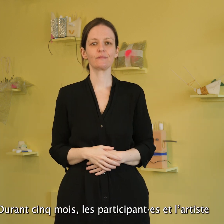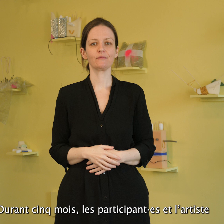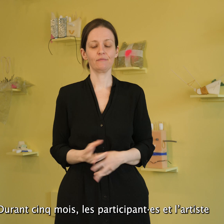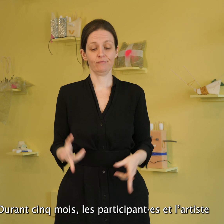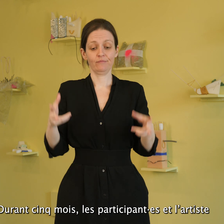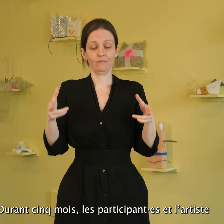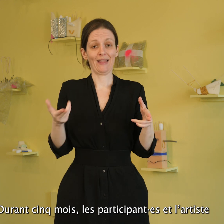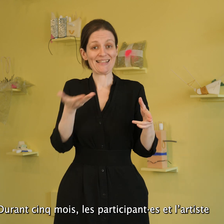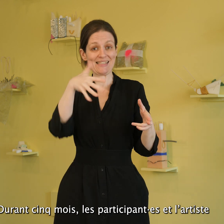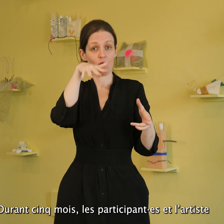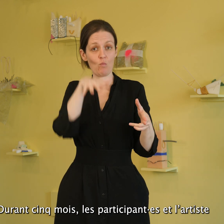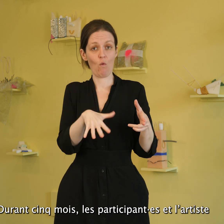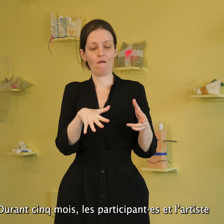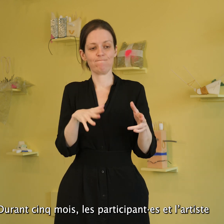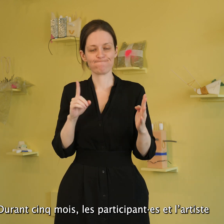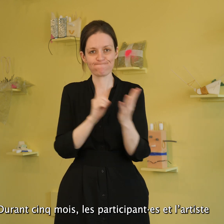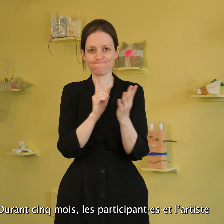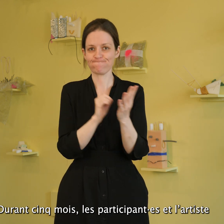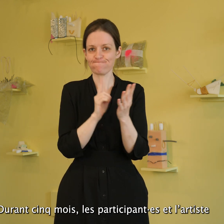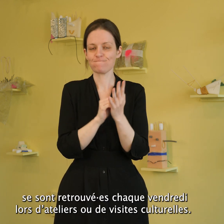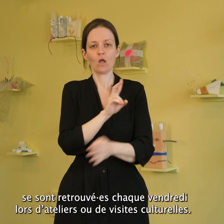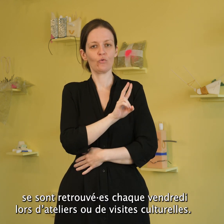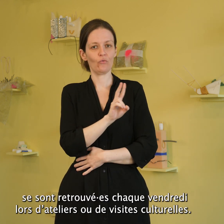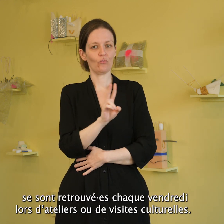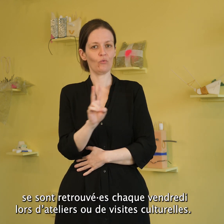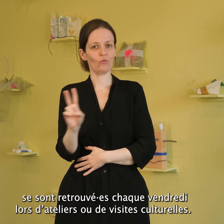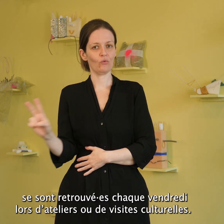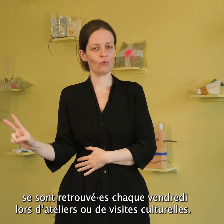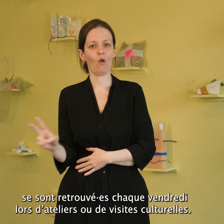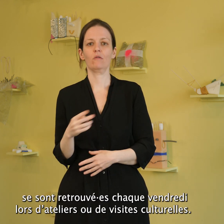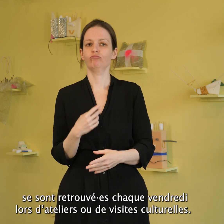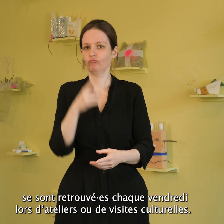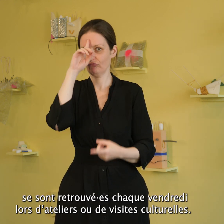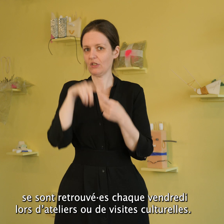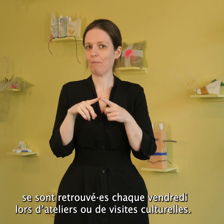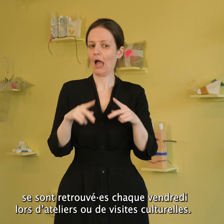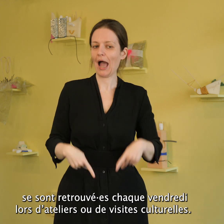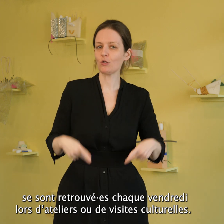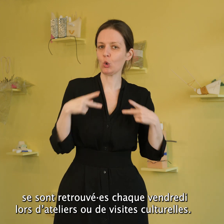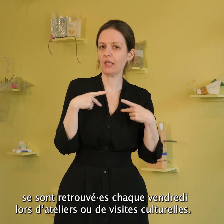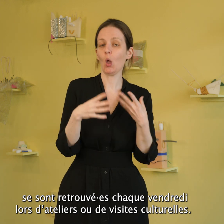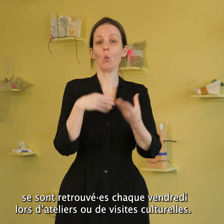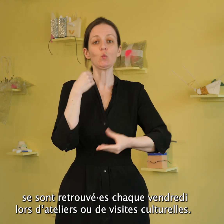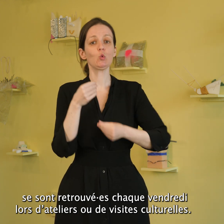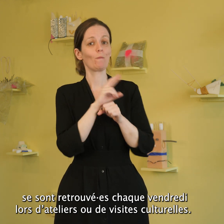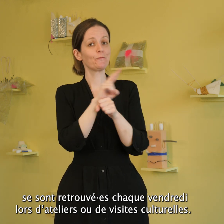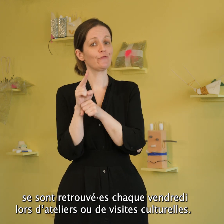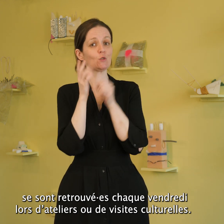Durant 5 mois, les participants et l'artiste se sont retrouvés chaque vendredi lors d'ateliers ou de visites